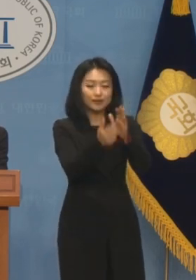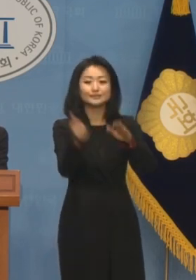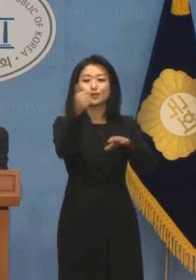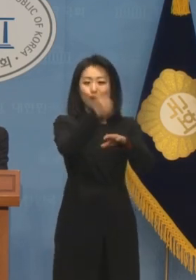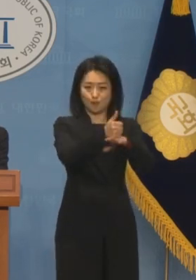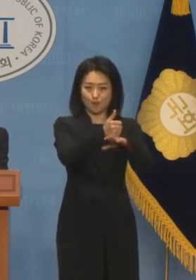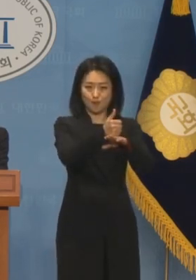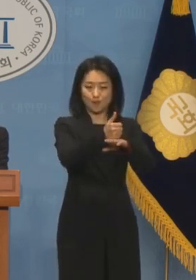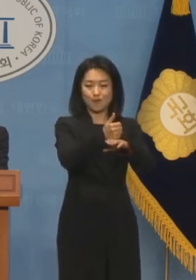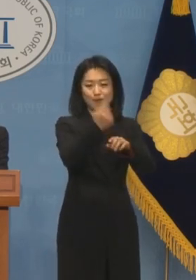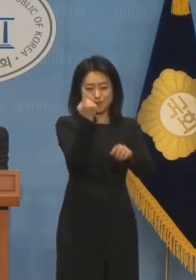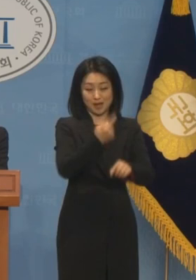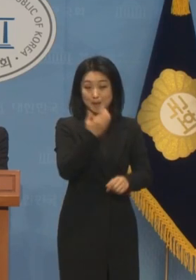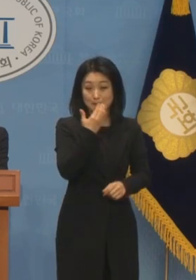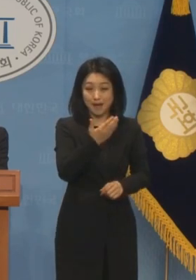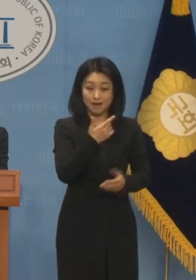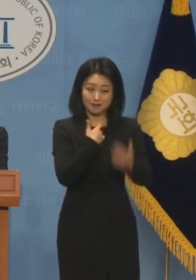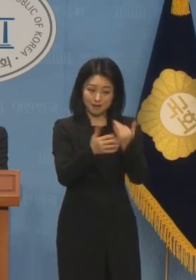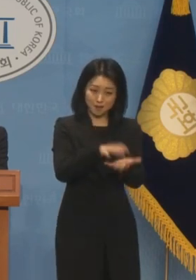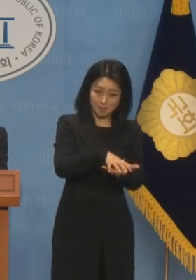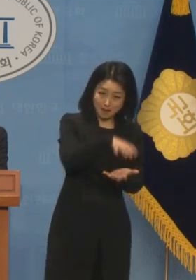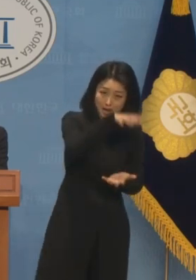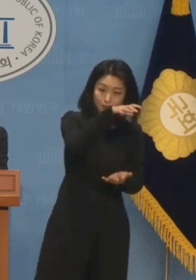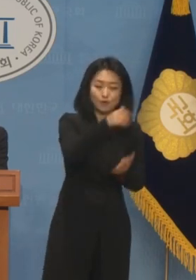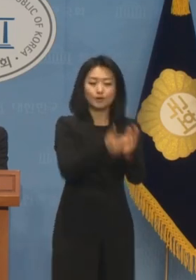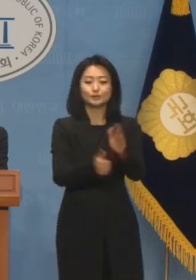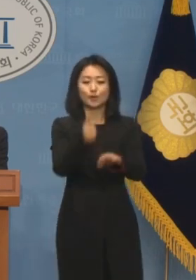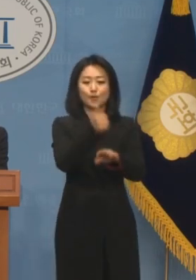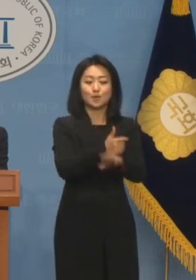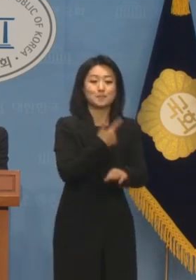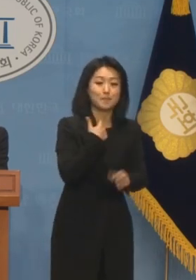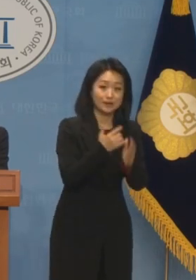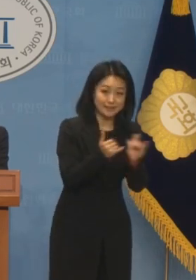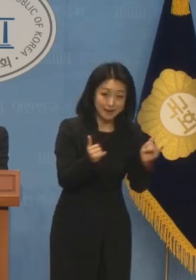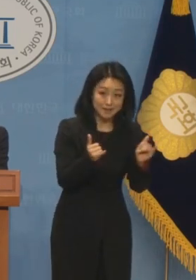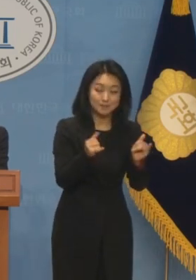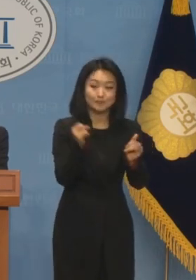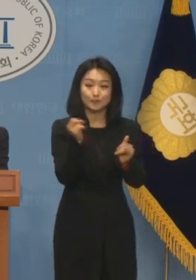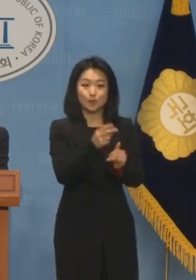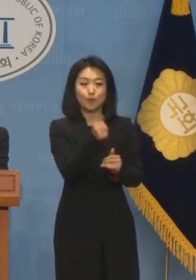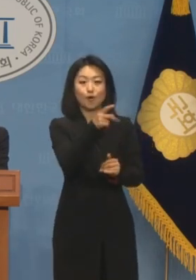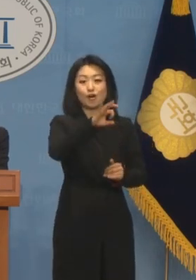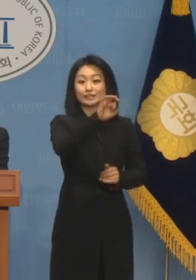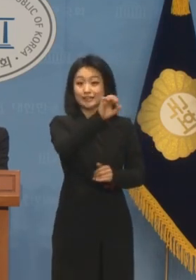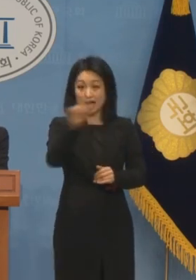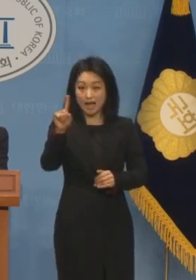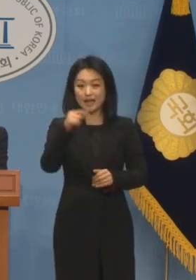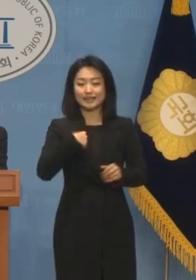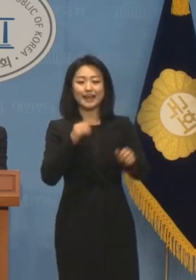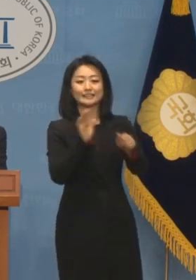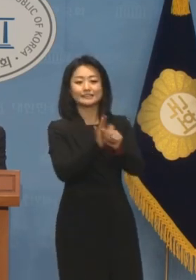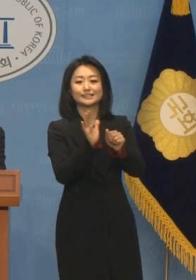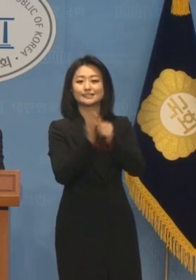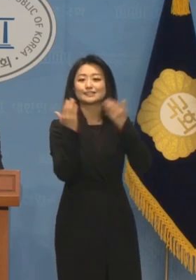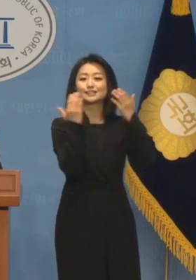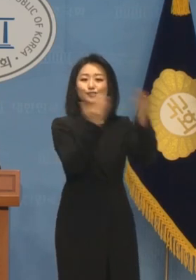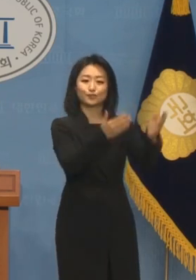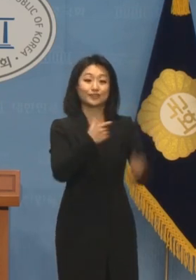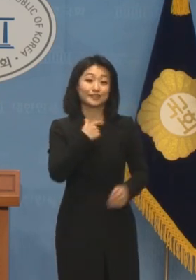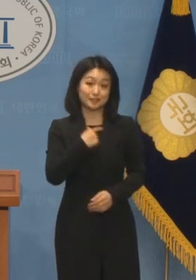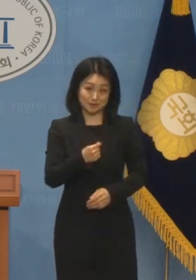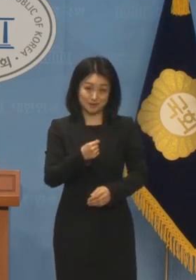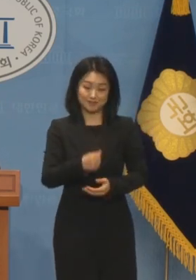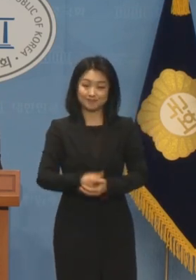성공해본 사람, 경륜과 역량이 풍부한 사람, 허은하 후보를 지지합니다.